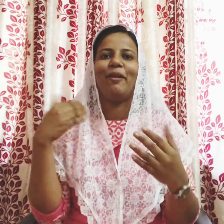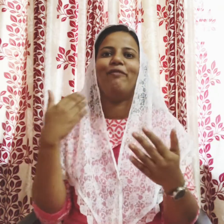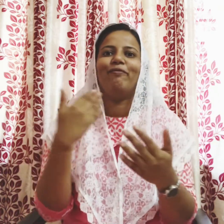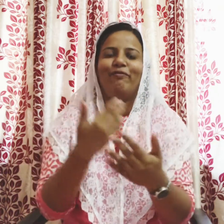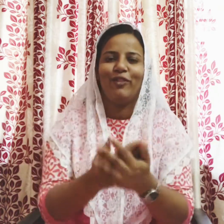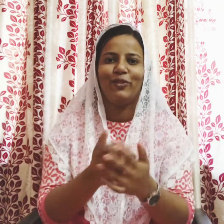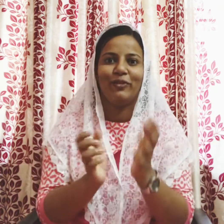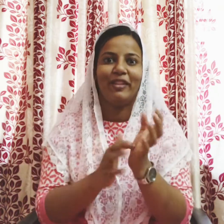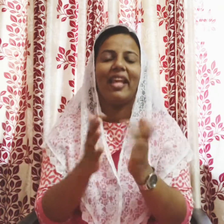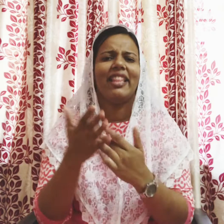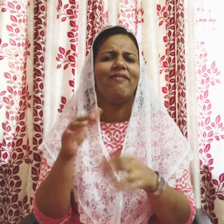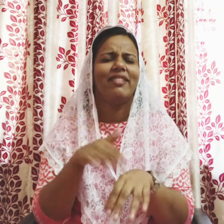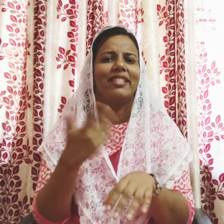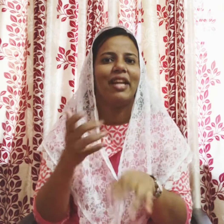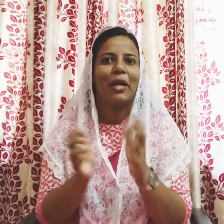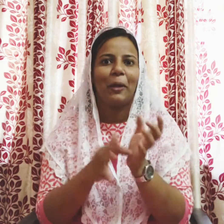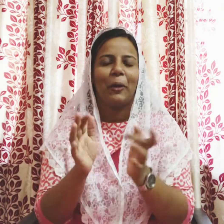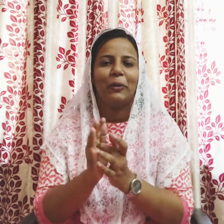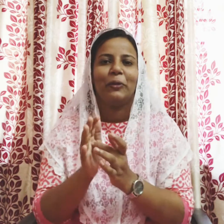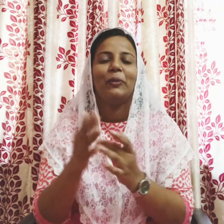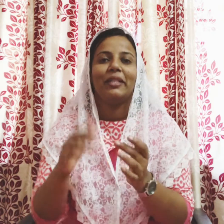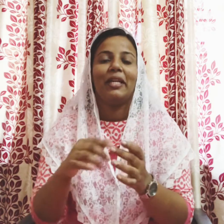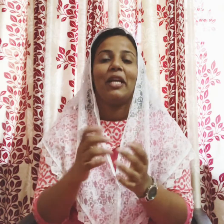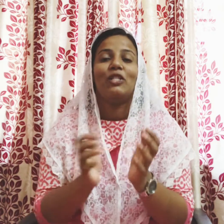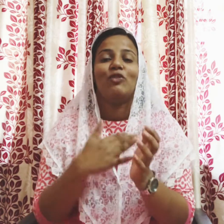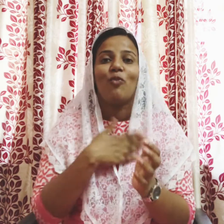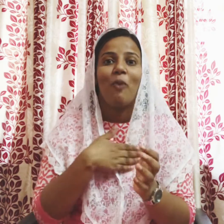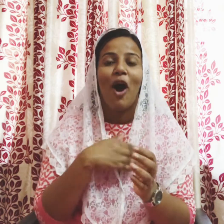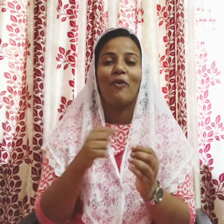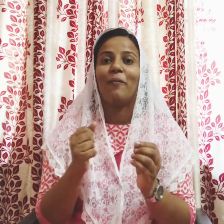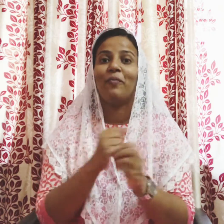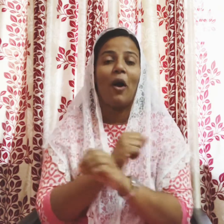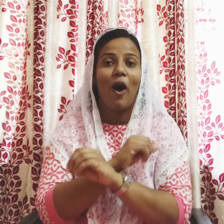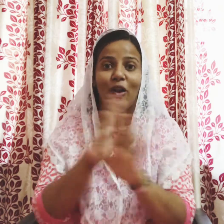വേണ്ടി? വിളിച്ചവൻ്റെ സൽഗുണങ്ങളെ ഘോഷിപ്പാൻ, അവൻ്റെ പ്രവൃത്തികളെ വർണ്ണിക്കുവാൻ.